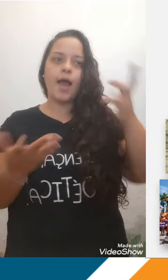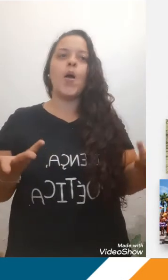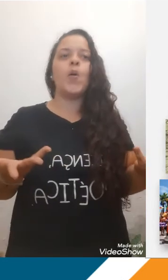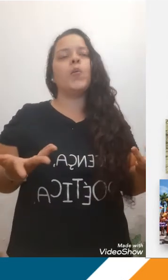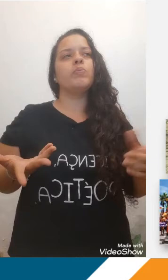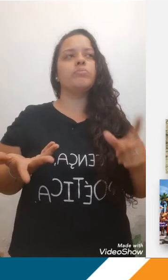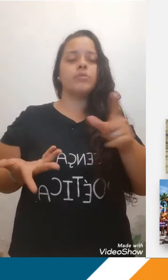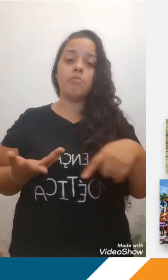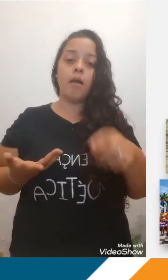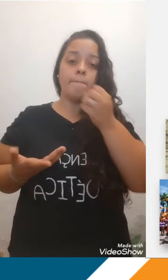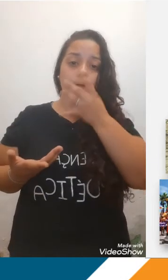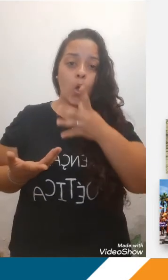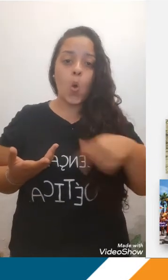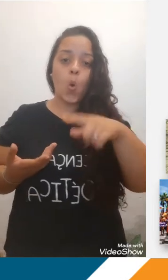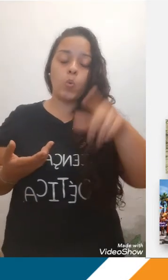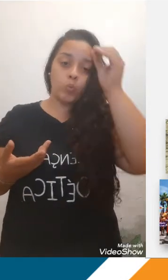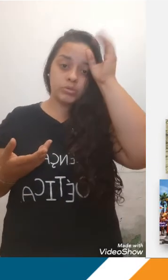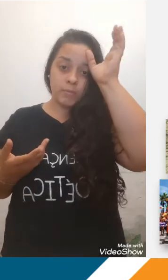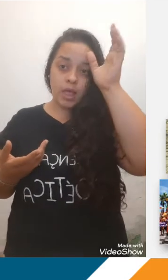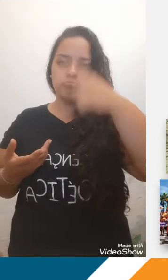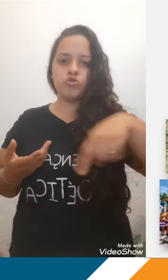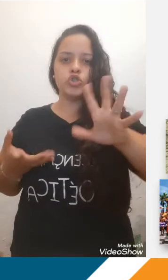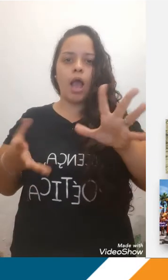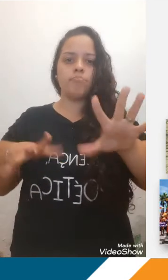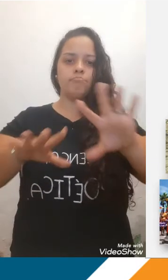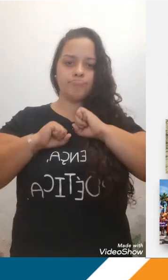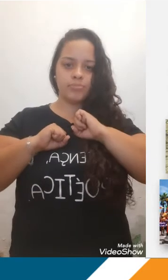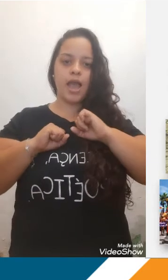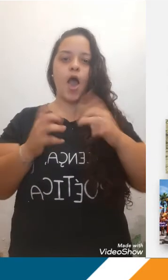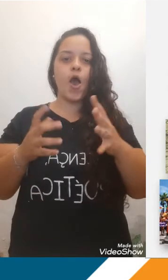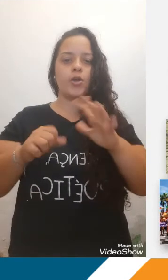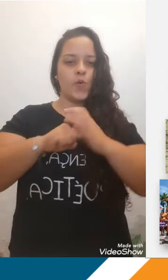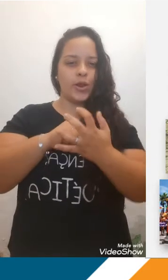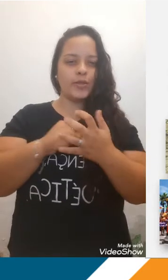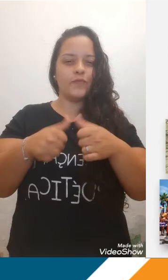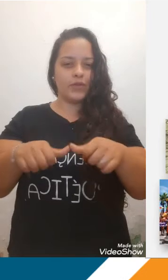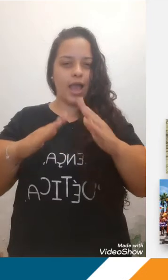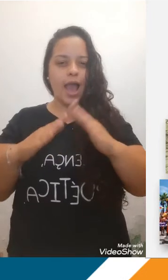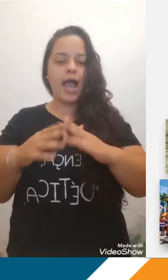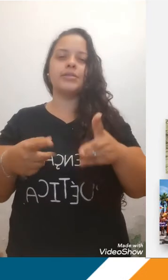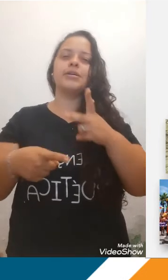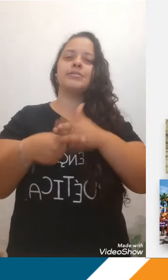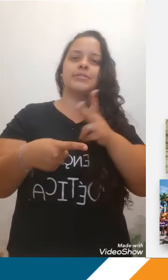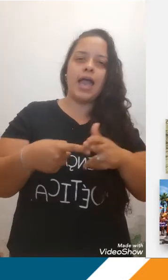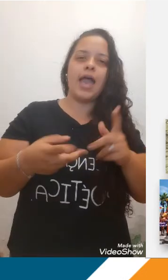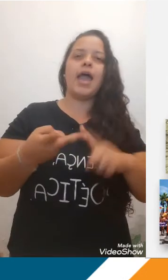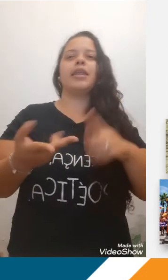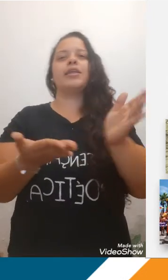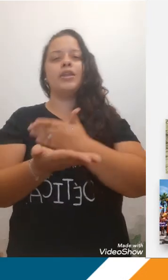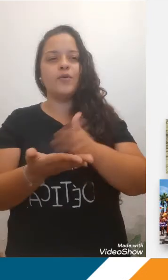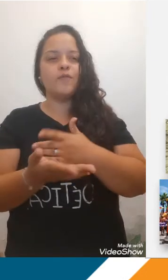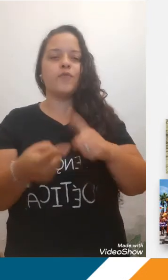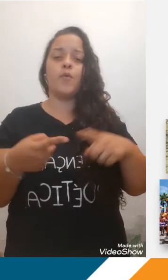escala. Então, fiquem tranquilos. O conhecimento que vocês adquiriram na quarentena, através das séries, através dos livros e das músicas,